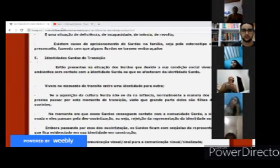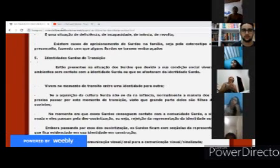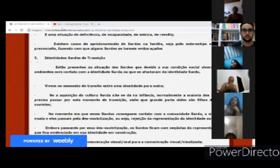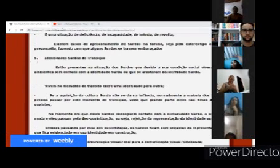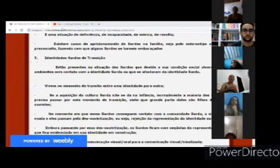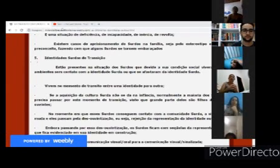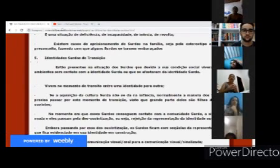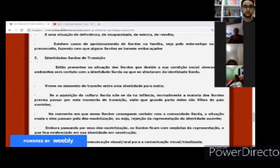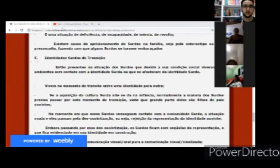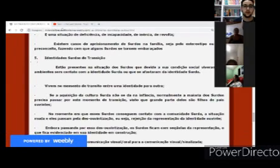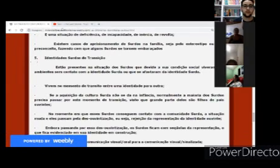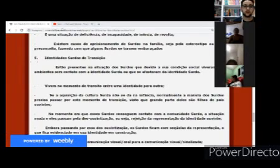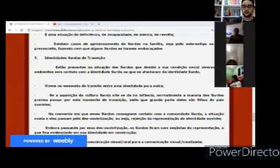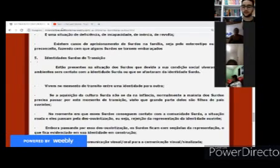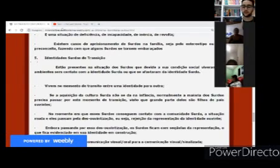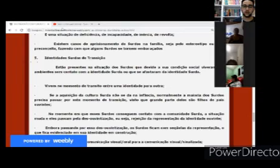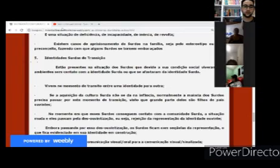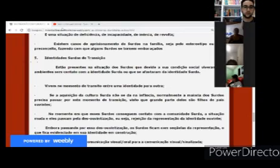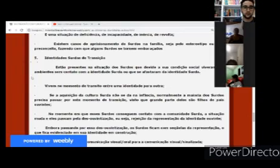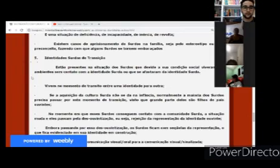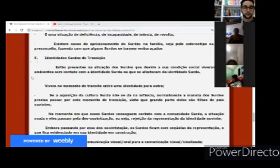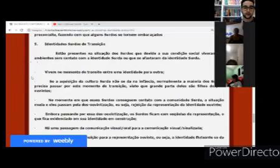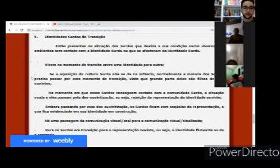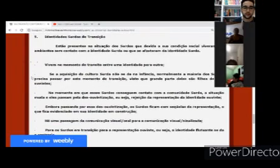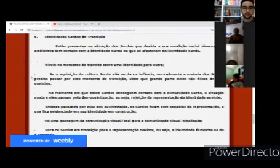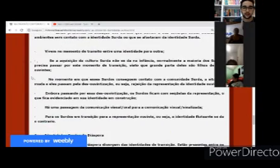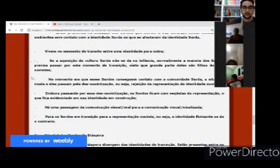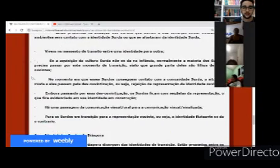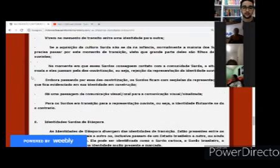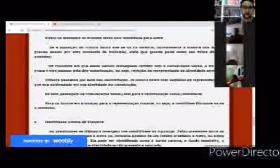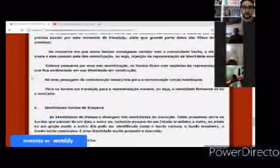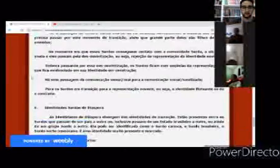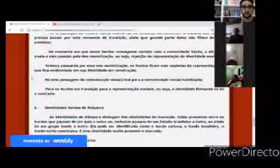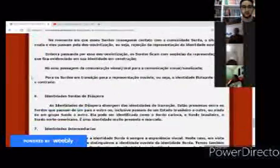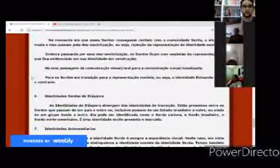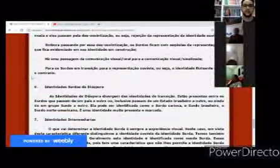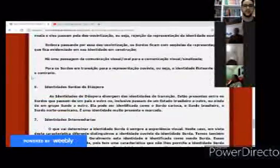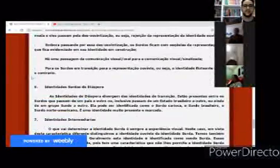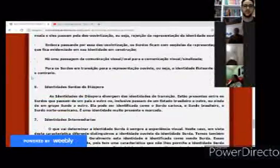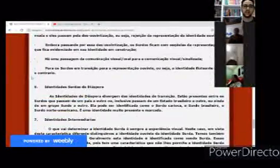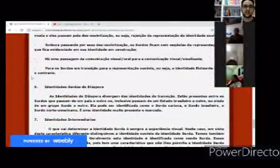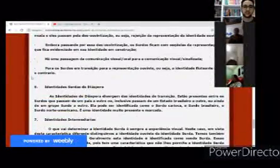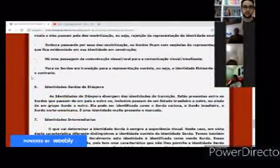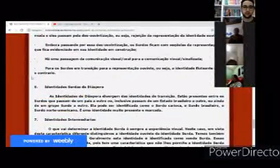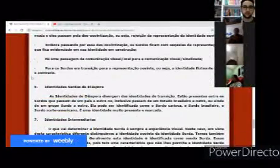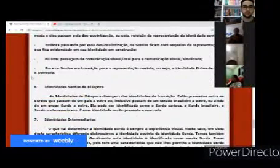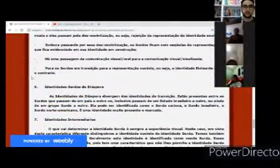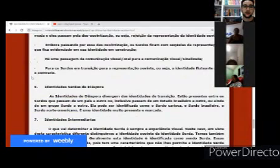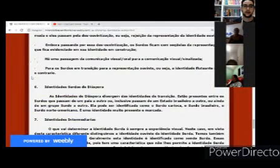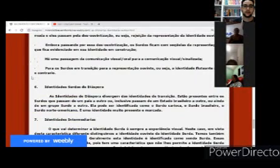transição. Próxima identidade surda, a gente tem a identidade surda de diáspora. A